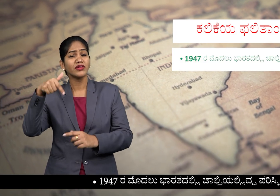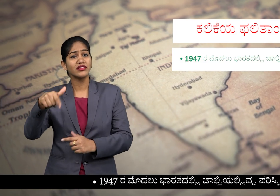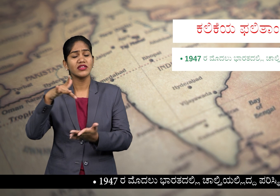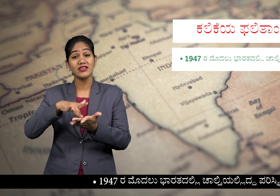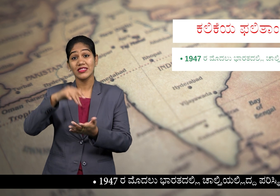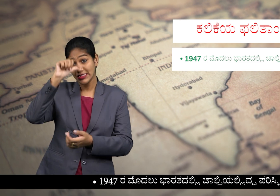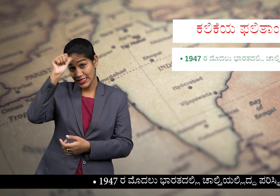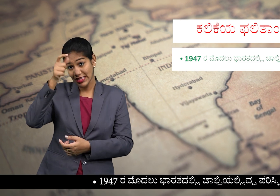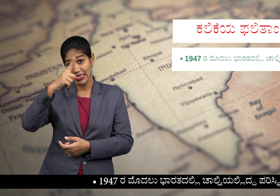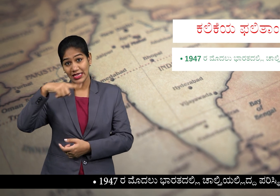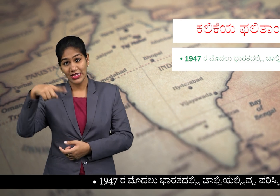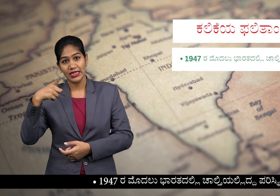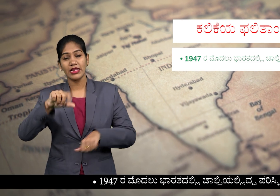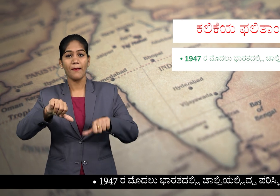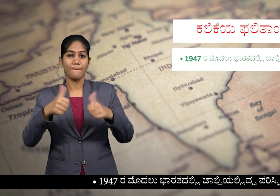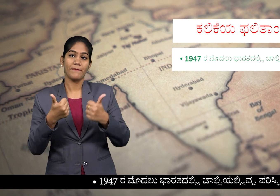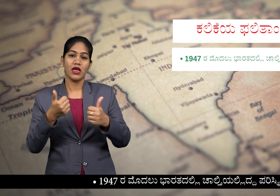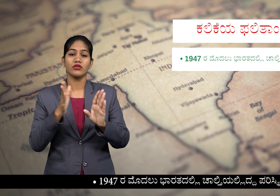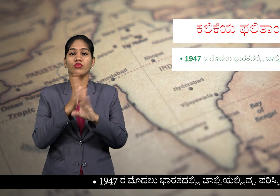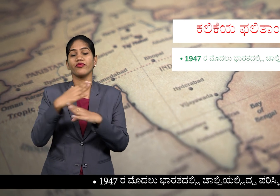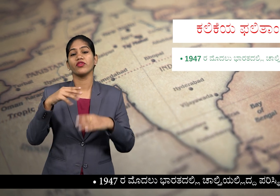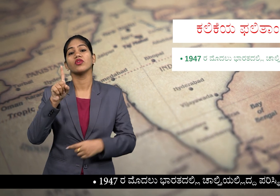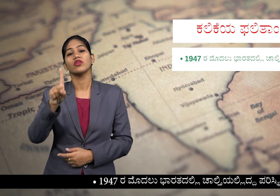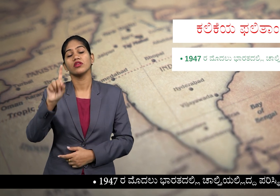1947 ಮೊದಲು ಭಾರತದಲ್ಲಿ ಚಾಲ್ತಿಯದಲ್ಲಿ ಪರಿಸ್ಥಿತಿಗಳು.